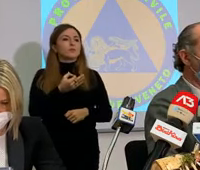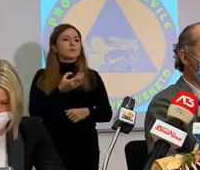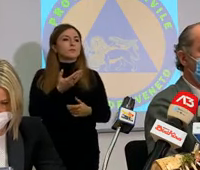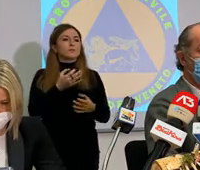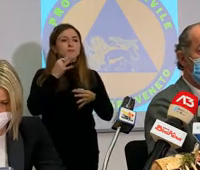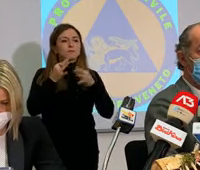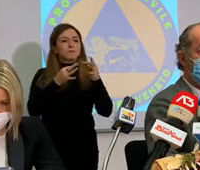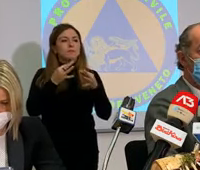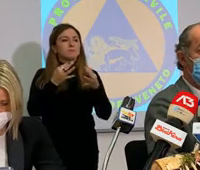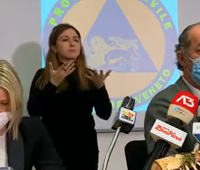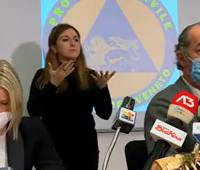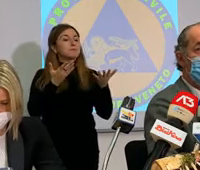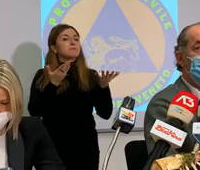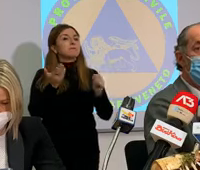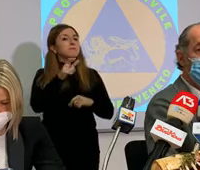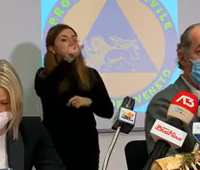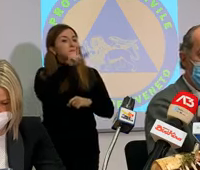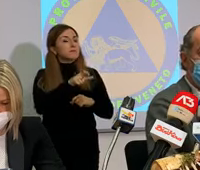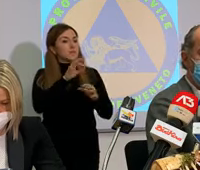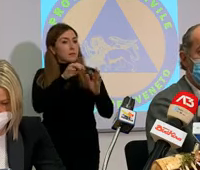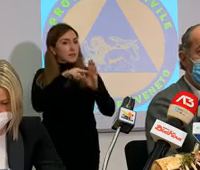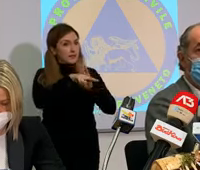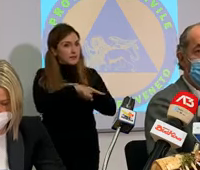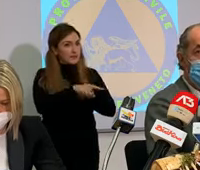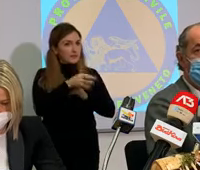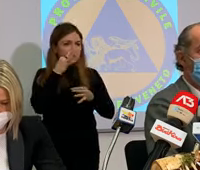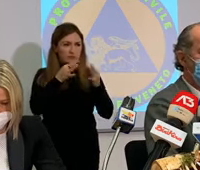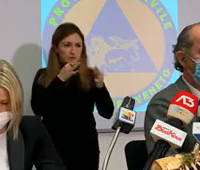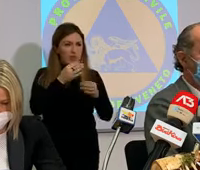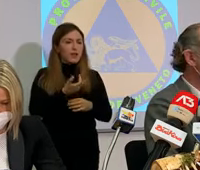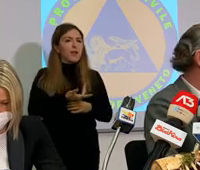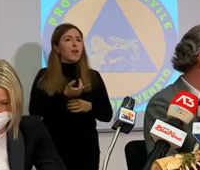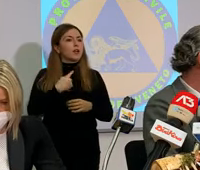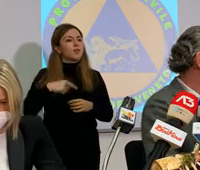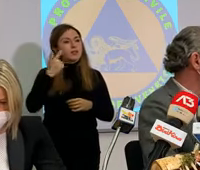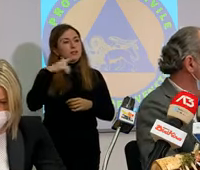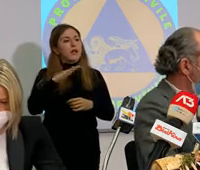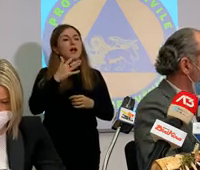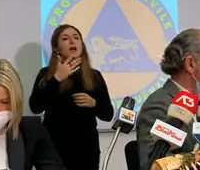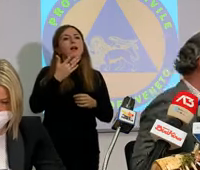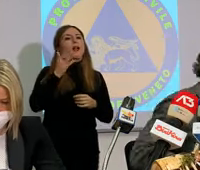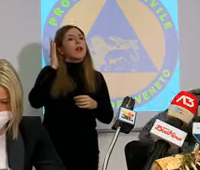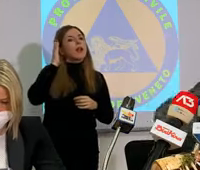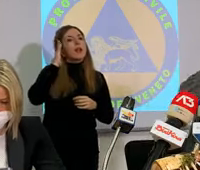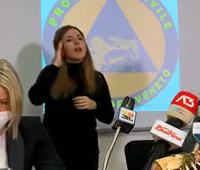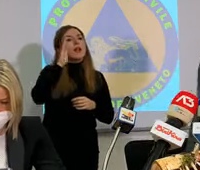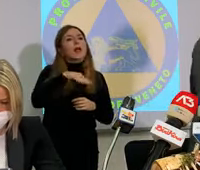una scheda delle terapie intensive sappiamo il posto del letto dove c'è o dove ci sarà la terapia intensiva